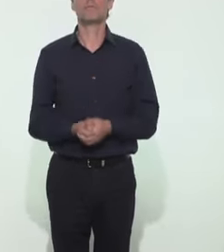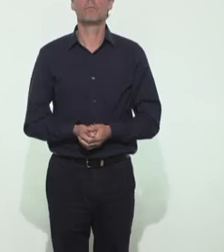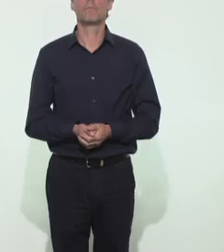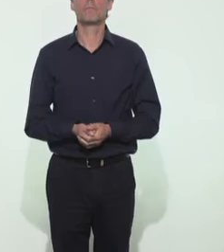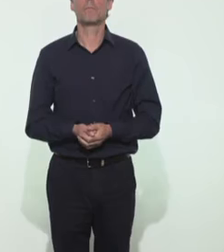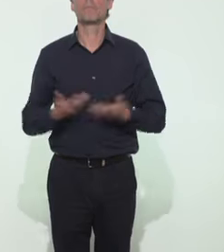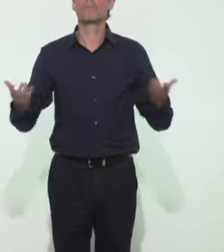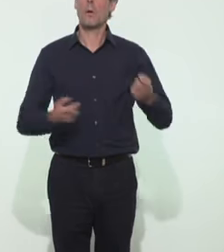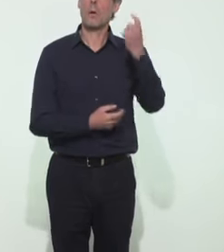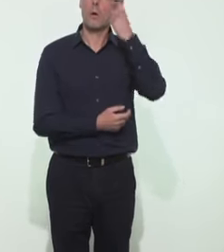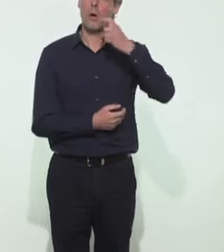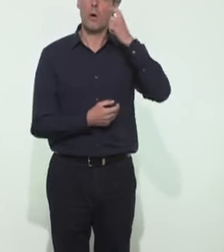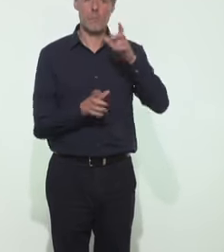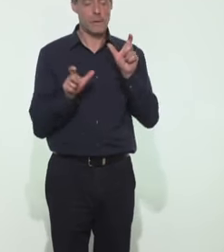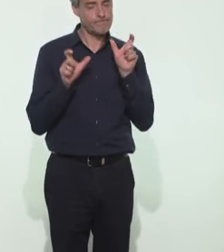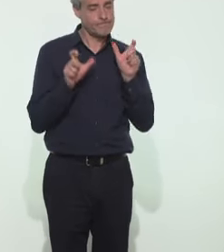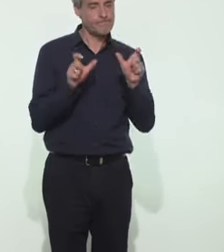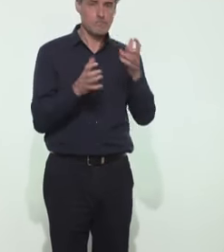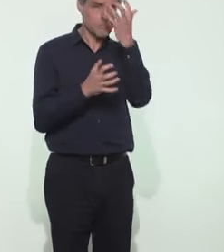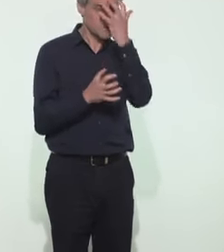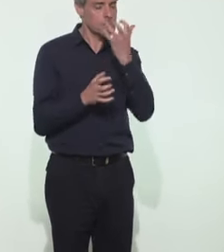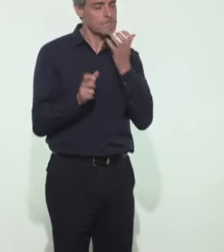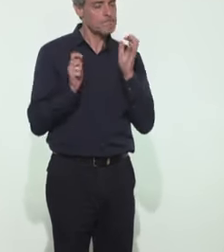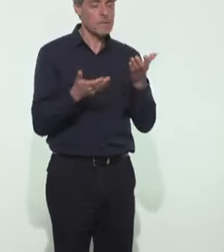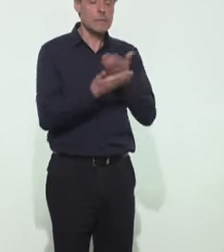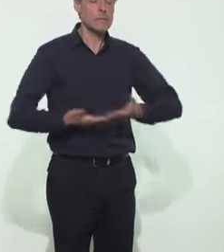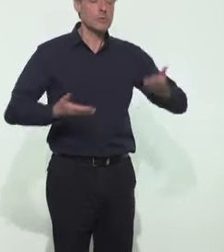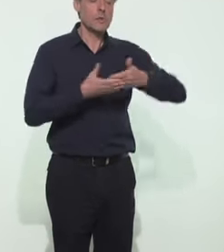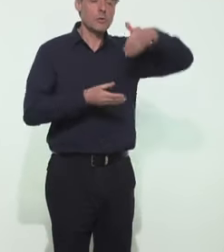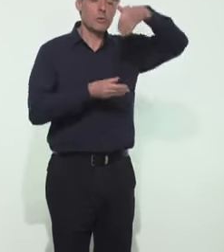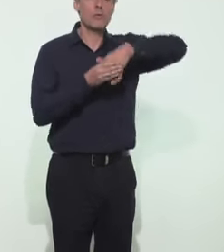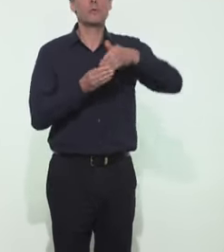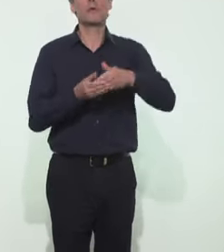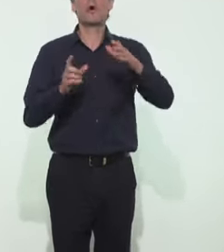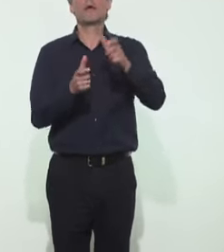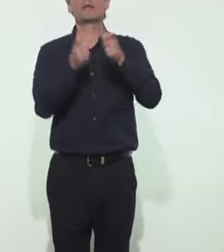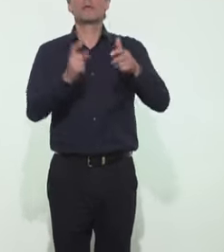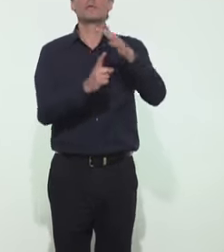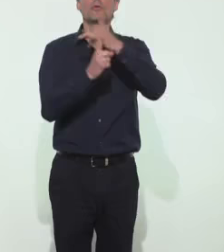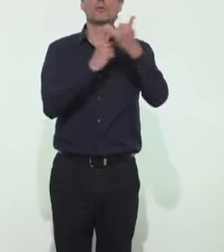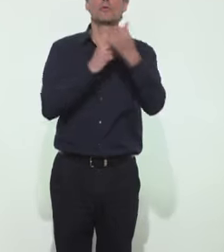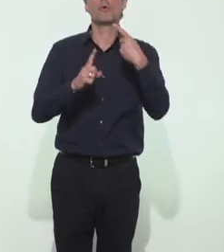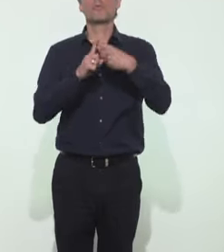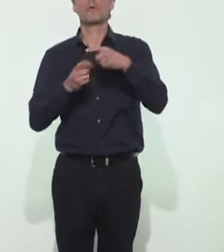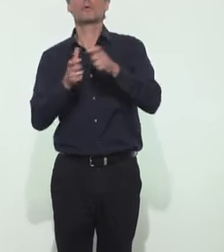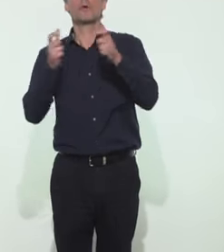nous observons avec une extrême attention la situation dans les établissements sociaux et médico-sociaux